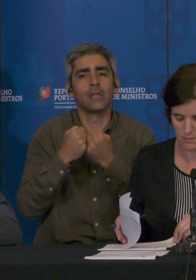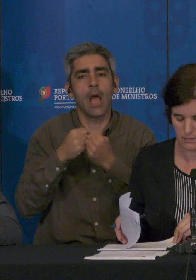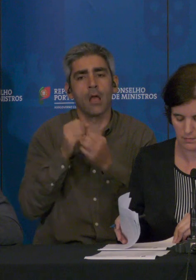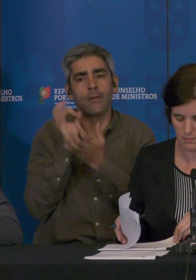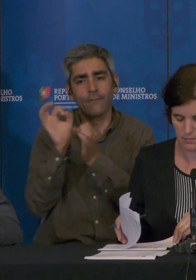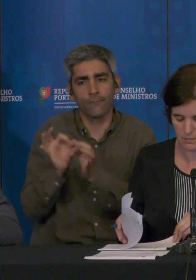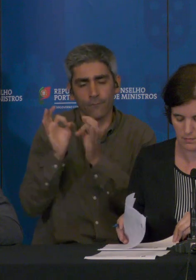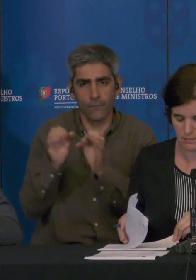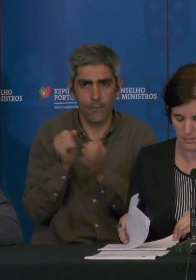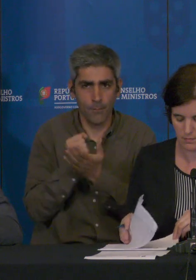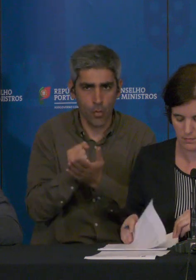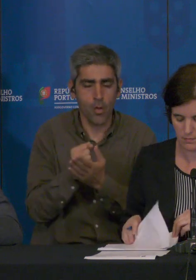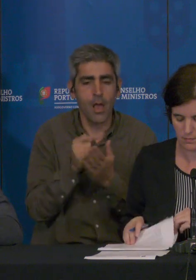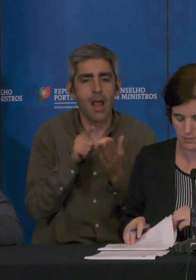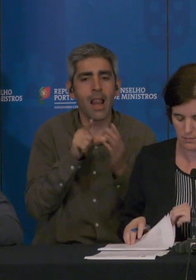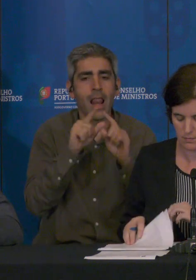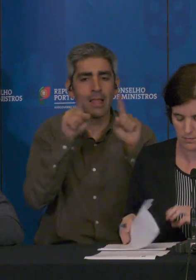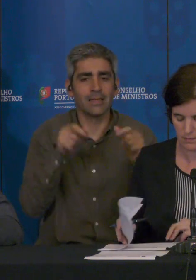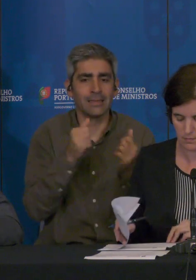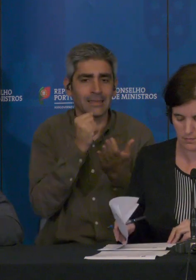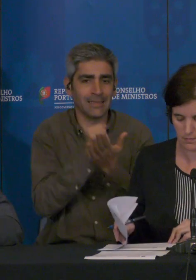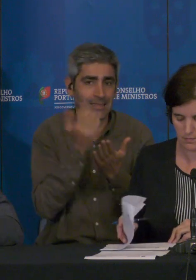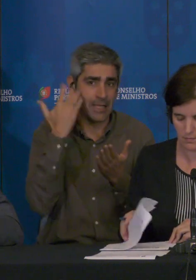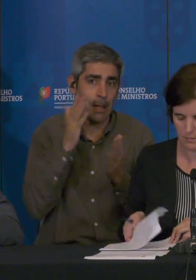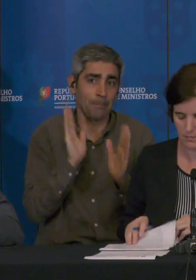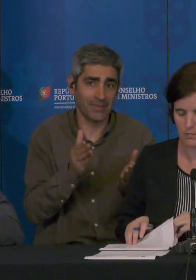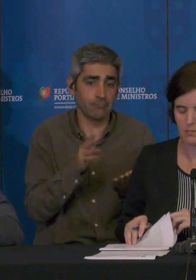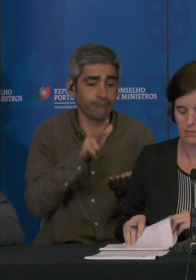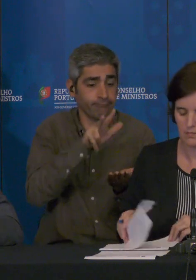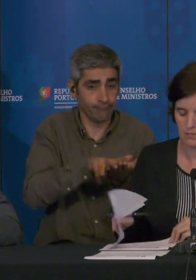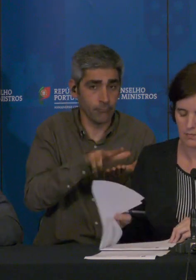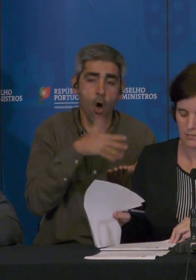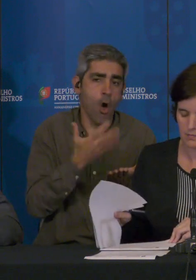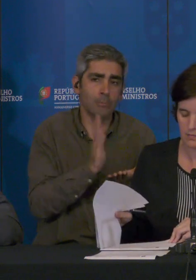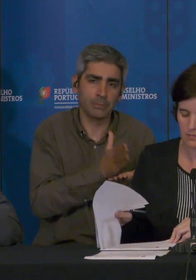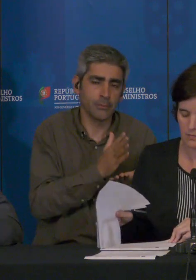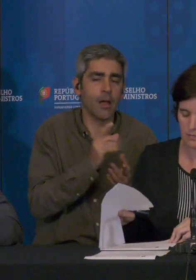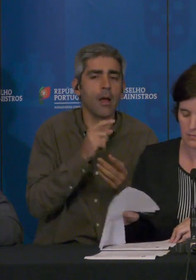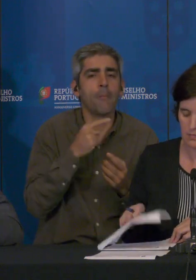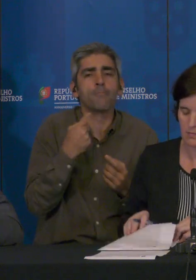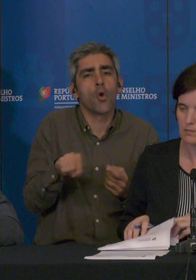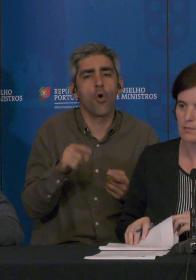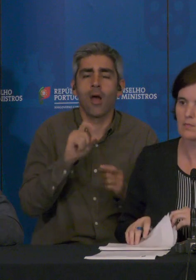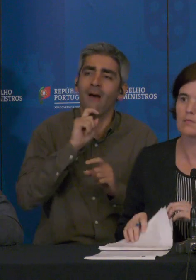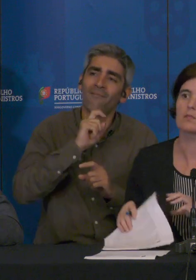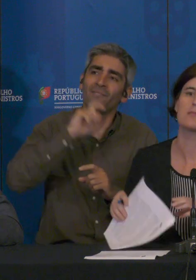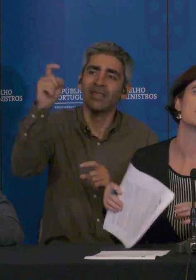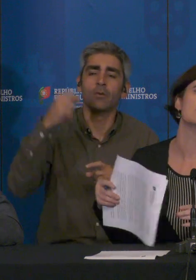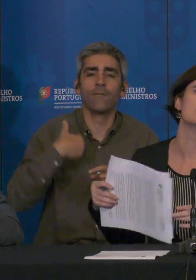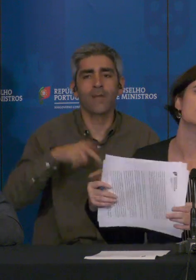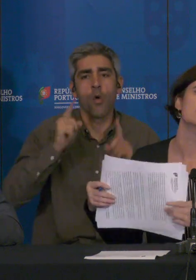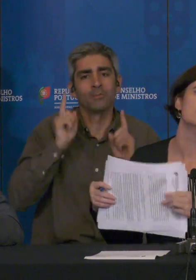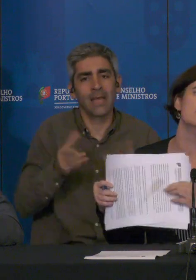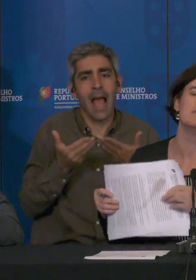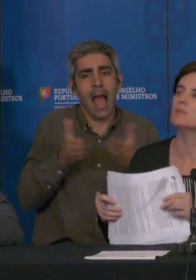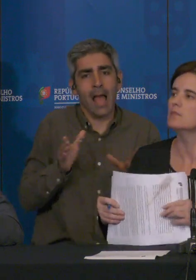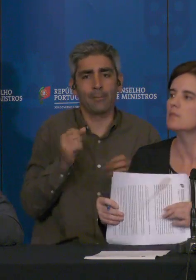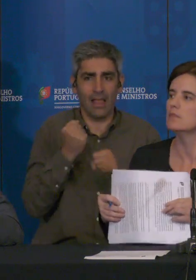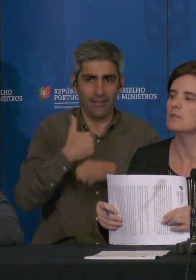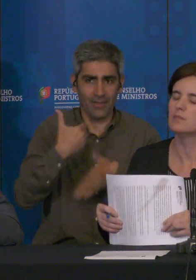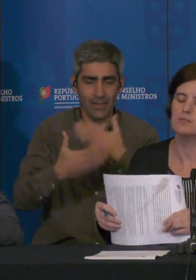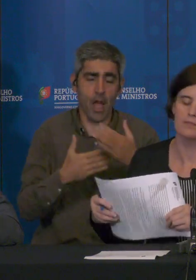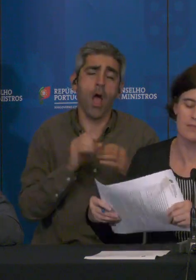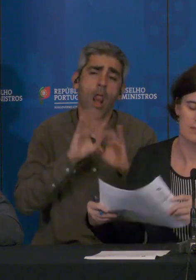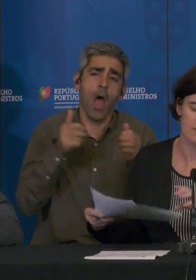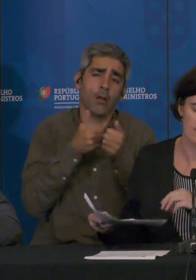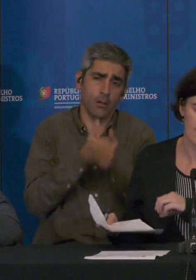funcionamento por uma mera comunicação prévia de início de atividade, respeitando necessariamente também os requisitos que têm de